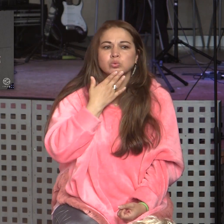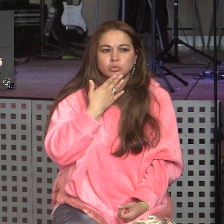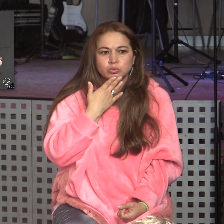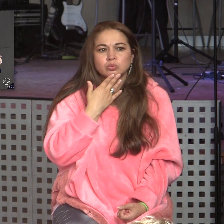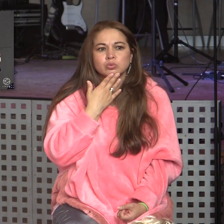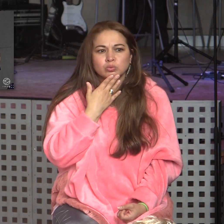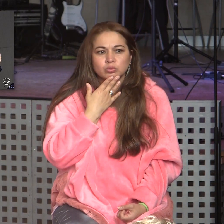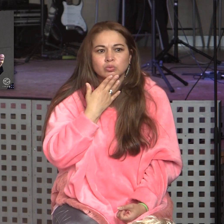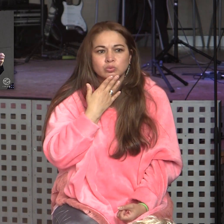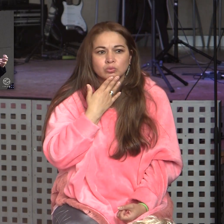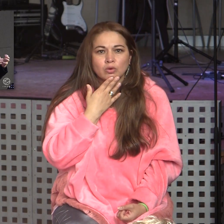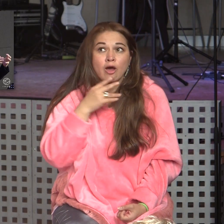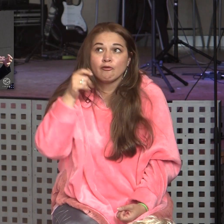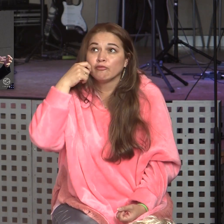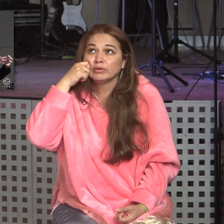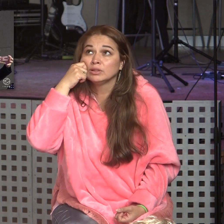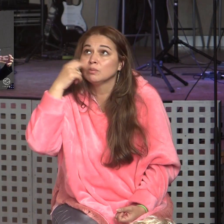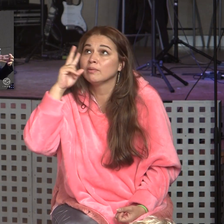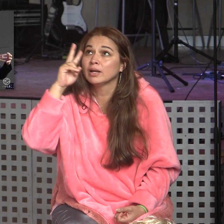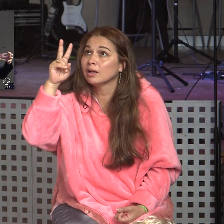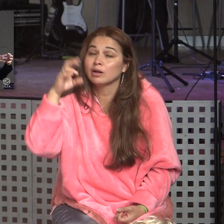yo vemos la bondad de Dios